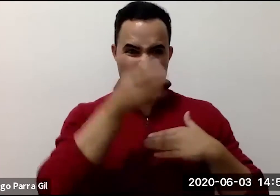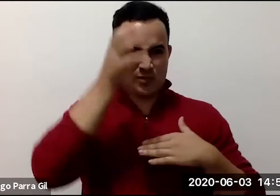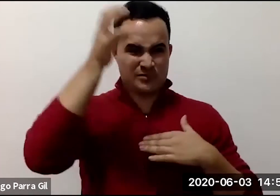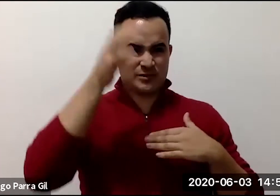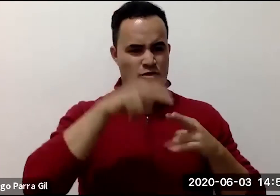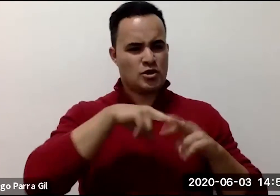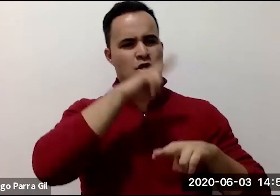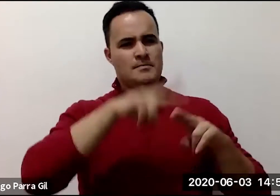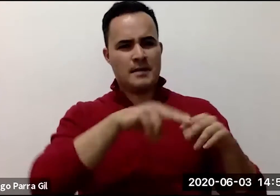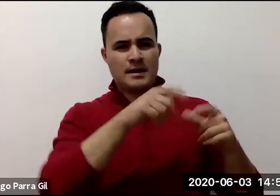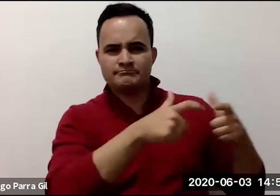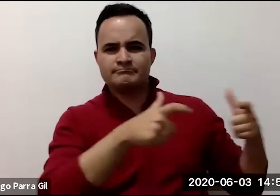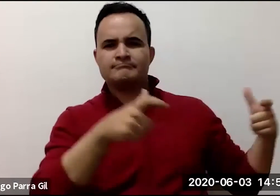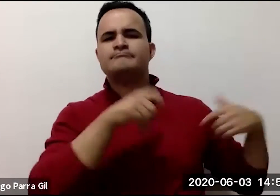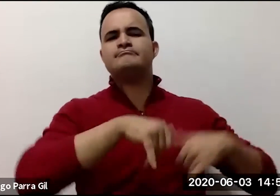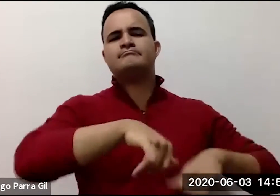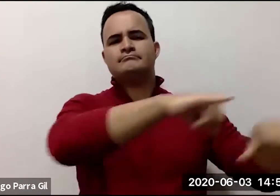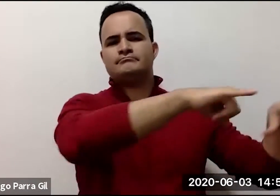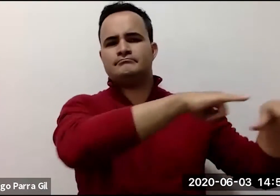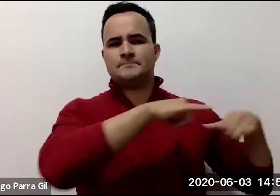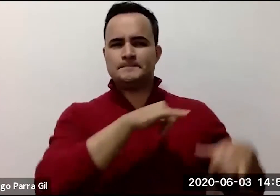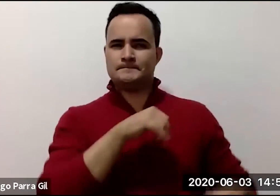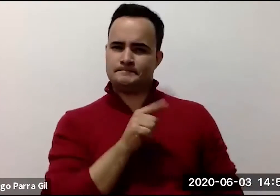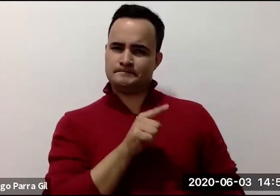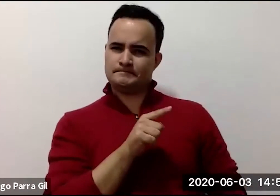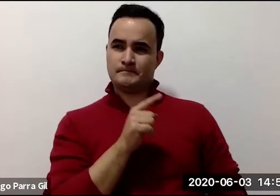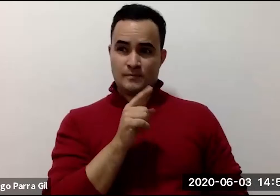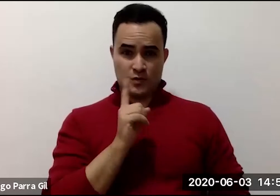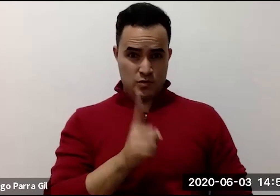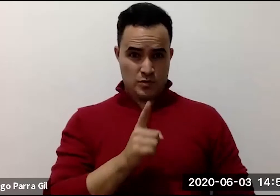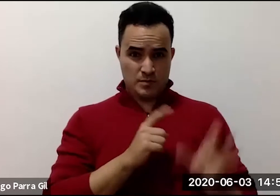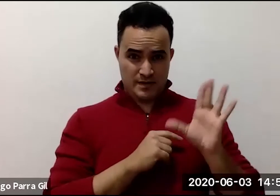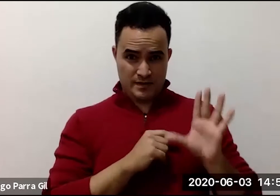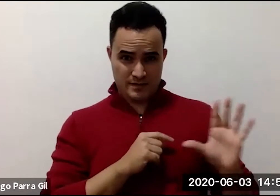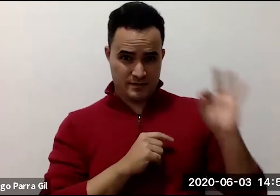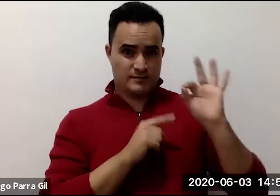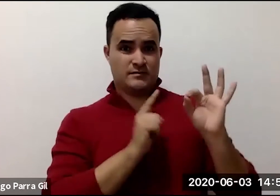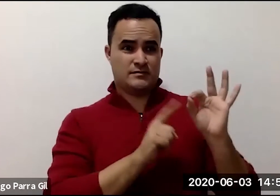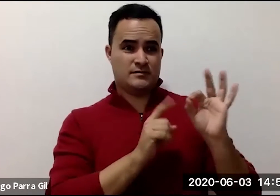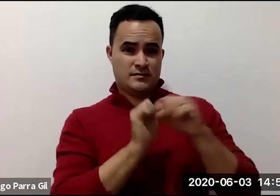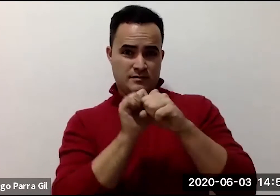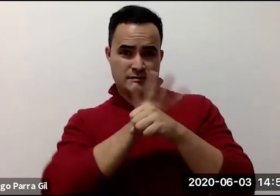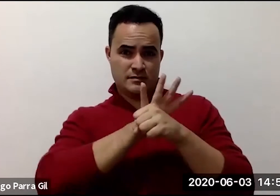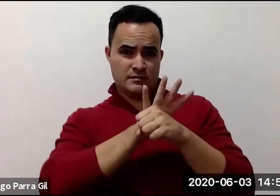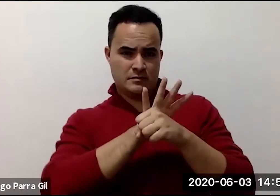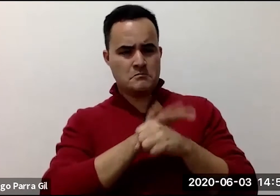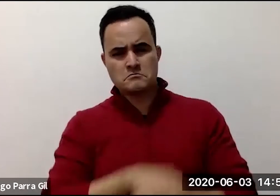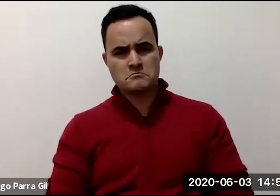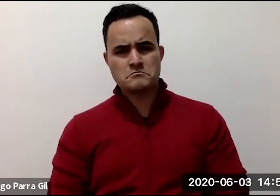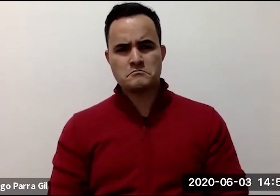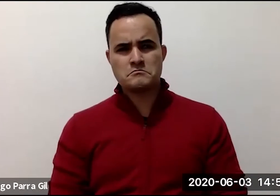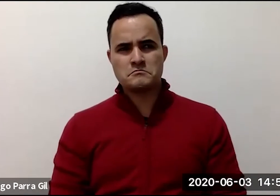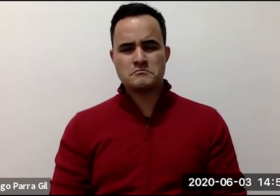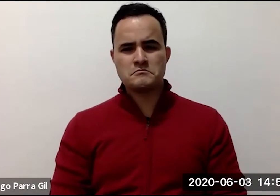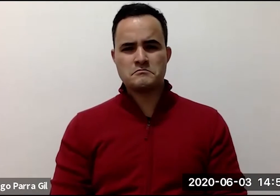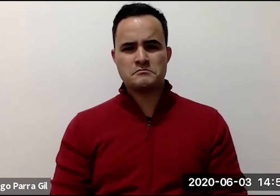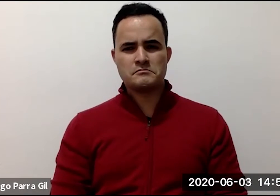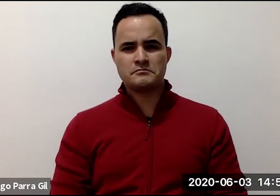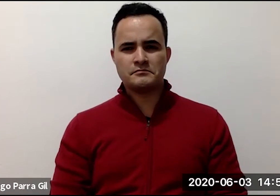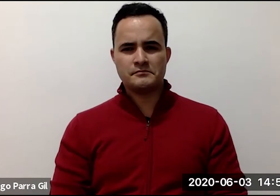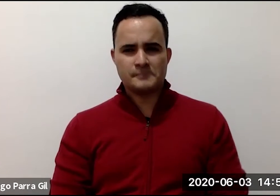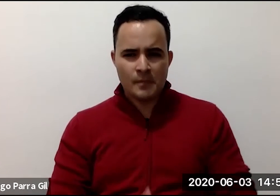precisamente a raíz del virus, ¿no? Del coronavirus. Creo que si nos ponemos a pensar y siguiendo un